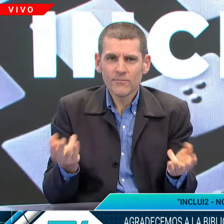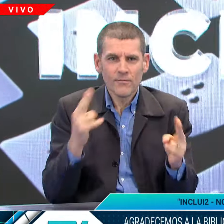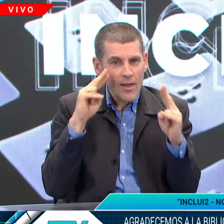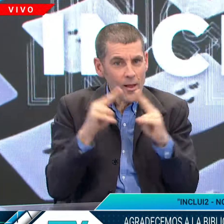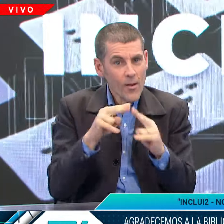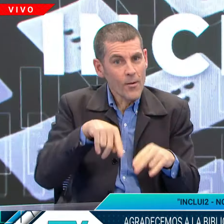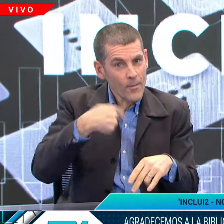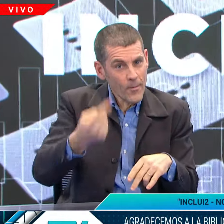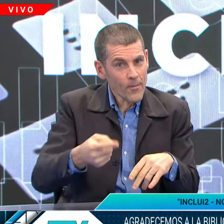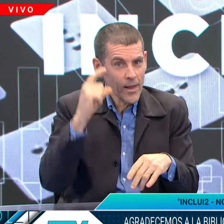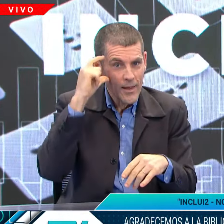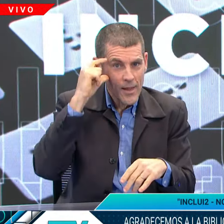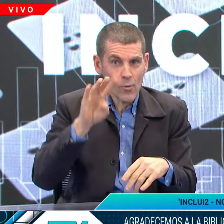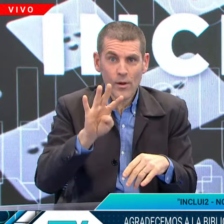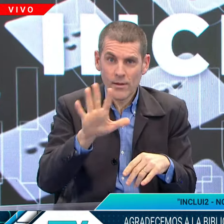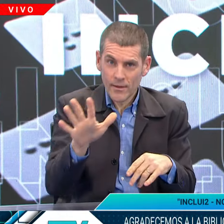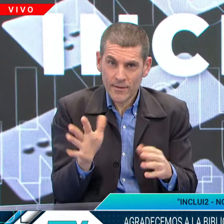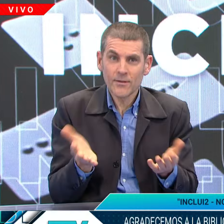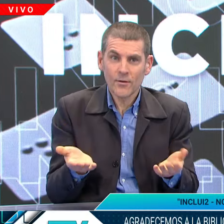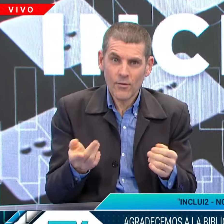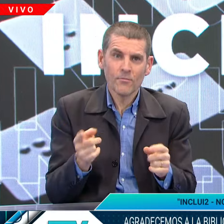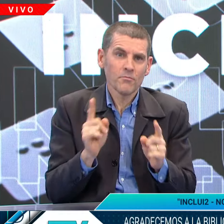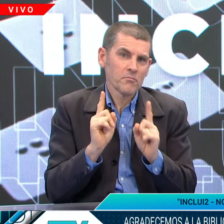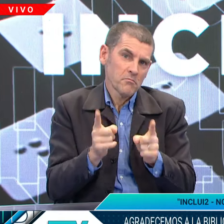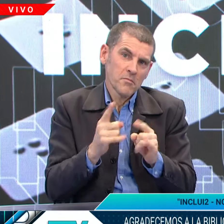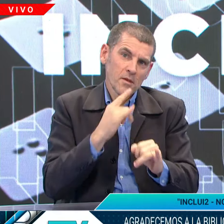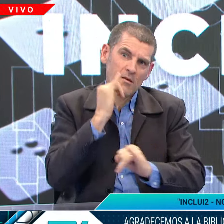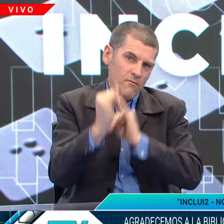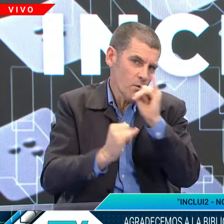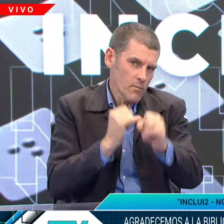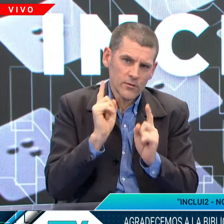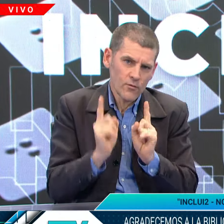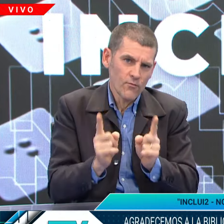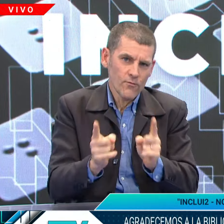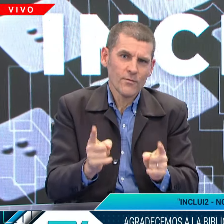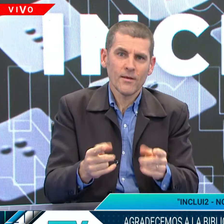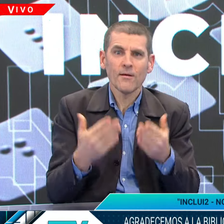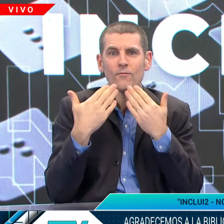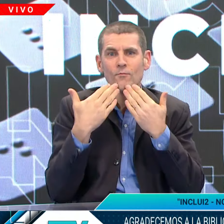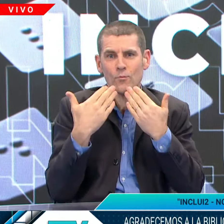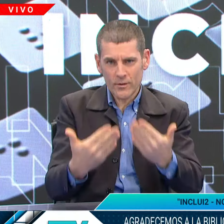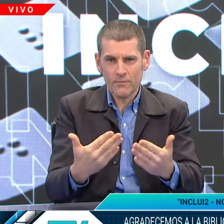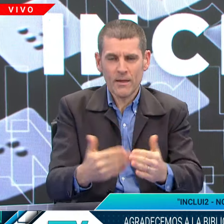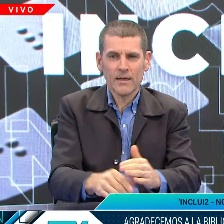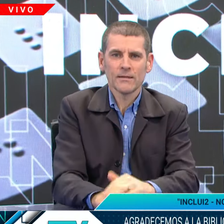nuevamente mañana a las 10.45 en nuestra próxima edición. Muchas gracias.